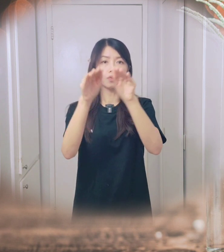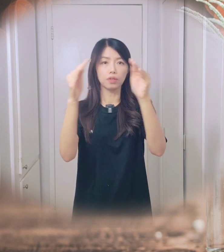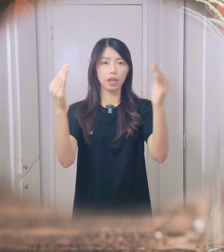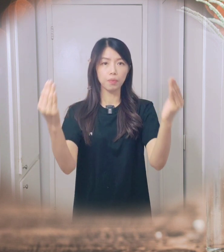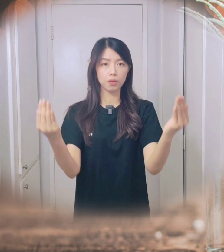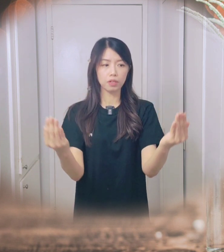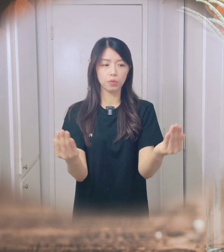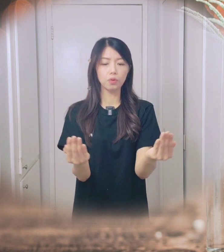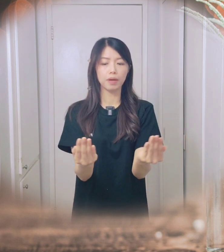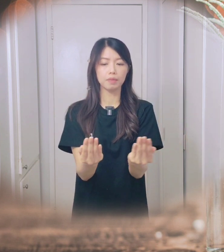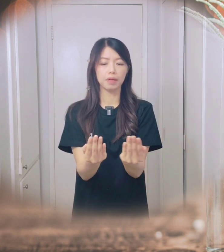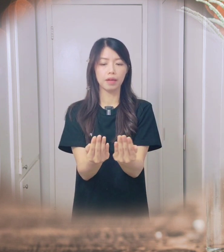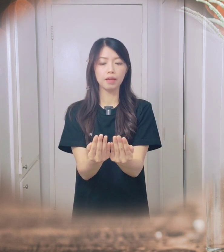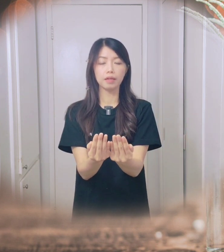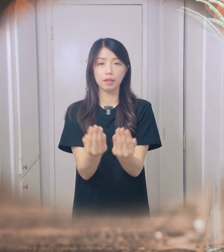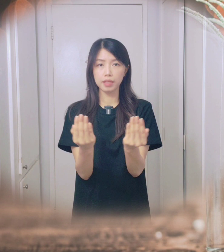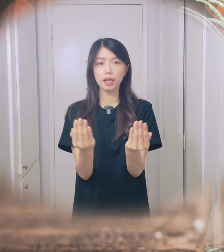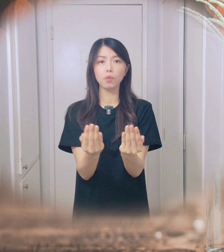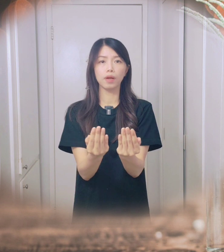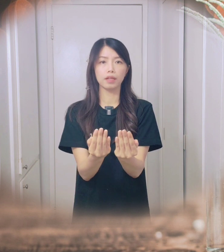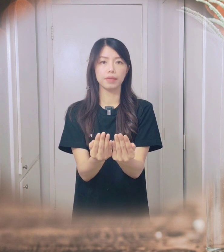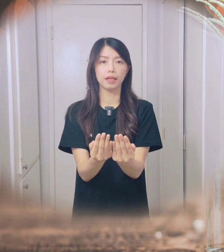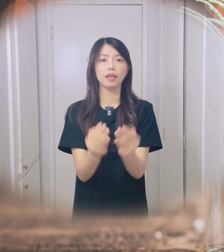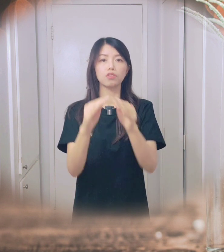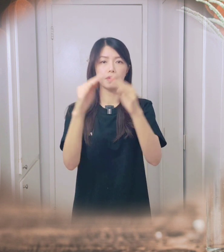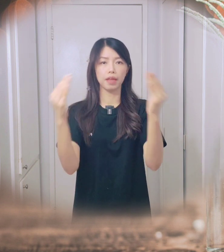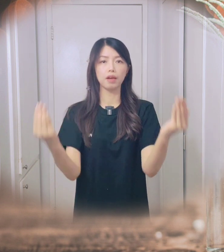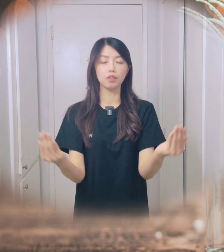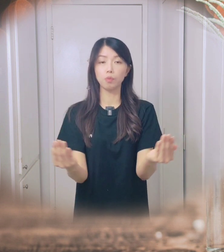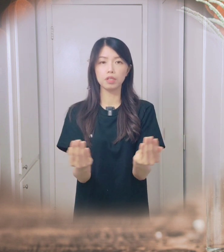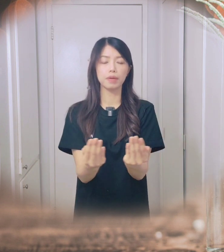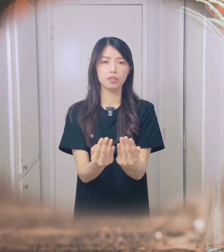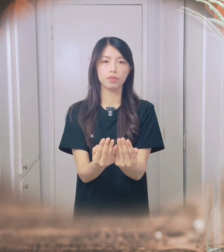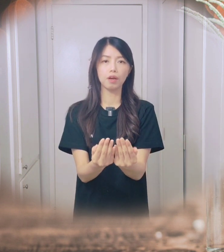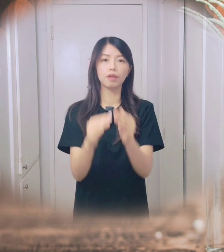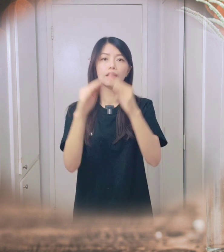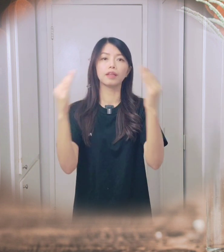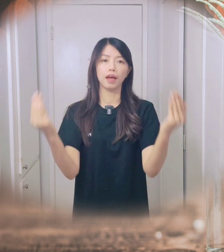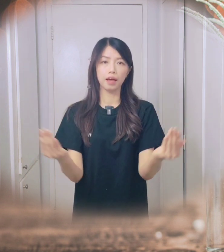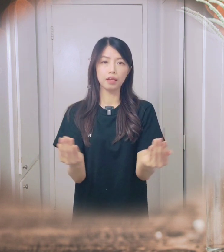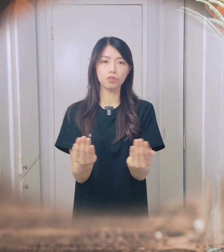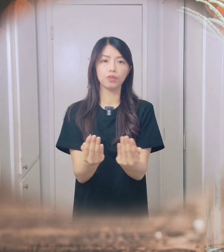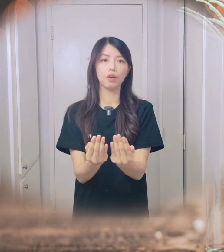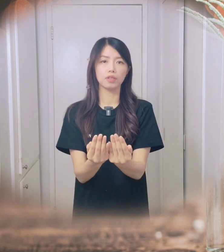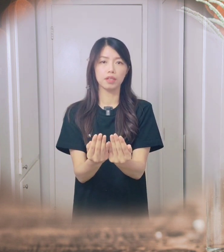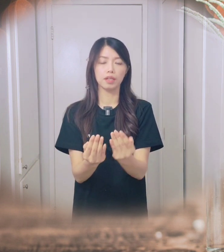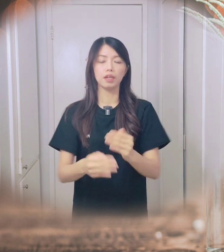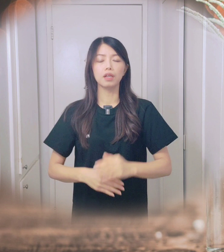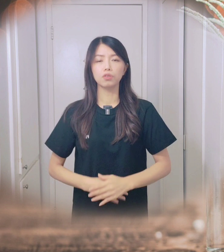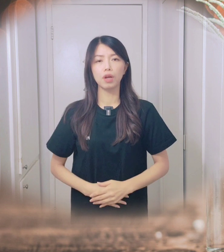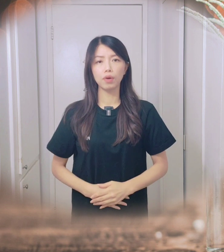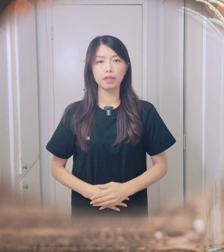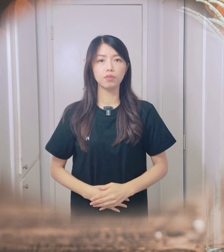양손을 둥글게 표현하시고 마지막에 새끼손가락까지만 닿게 해주시면 돼요. 겹치지 마시고요. 다 주의